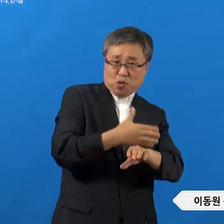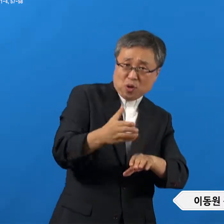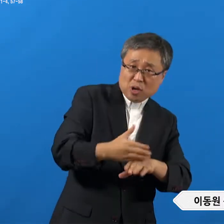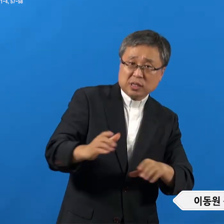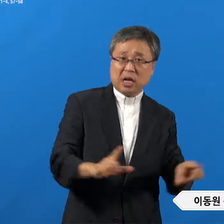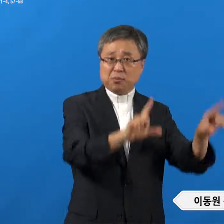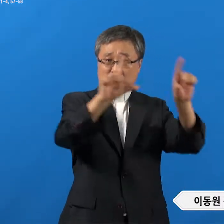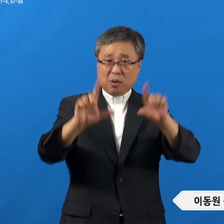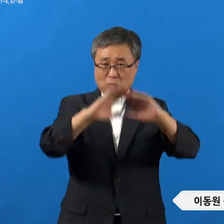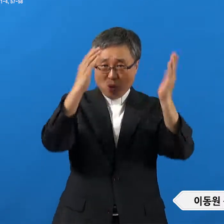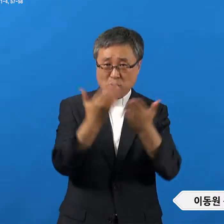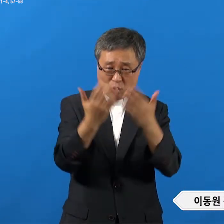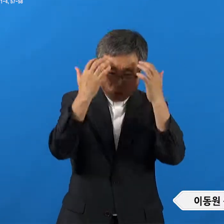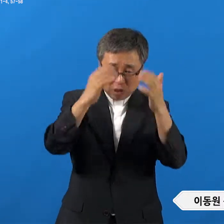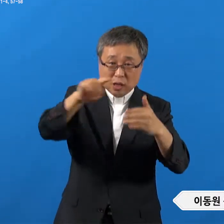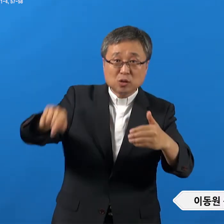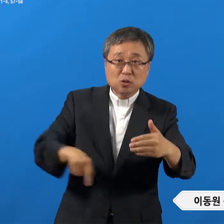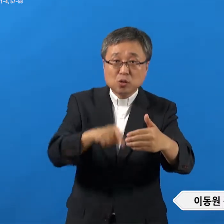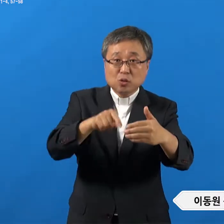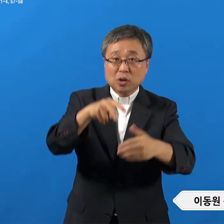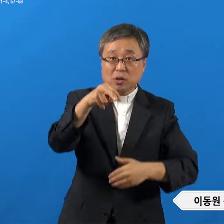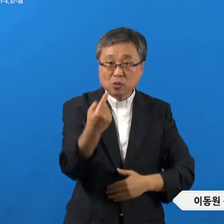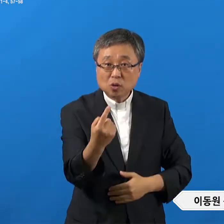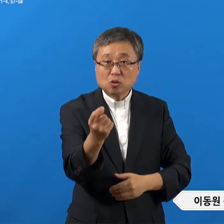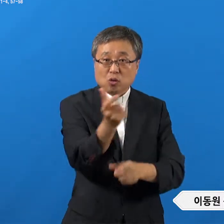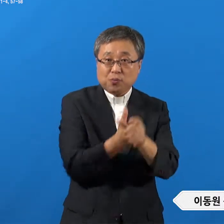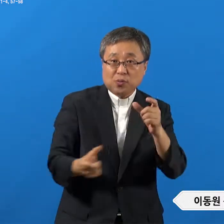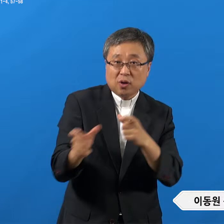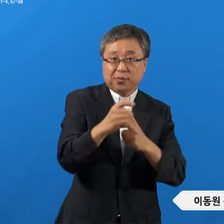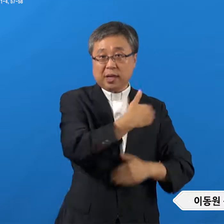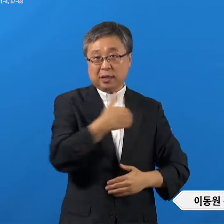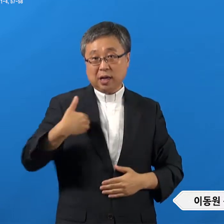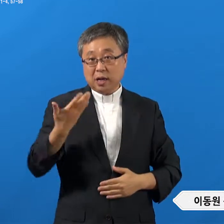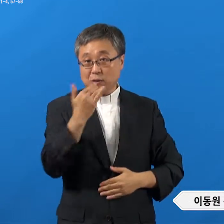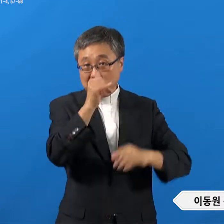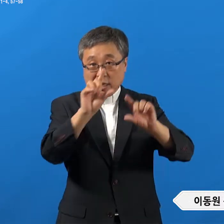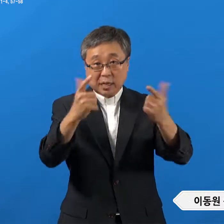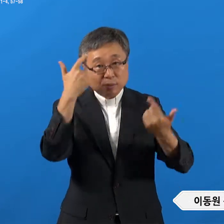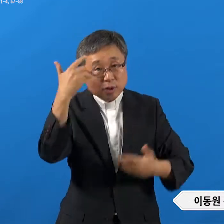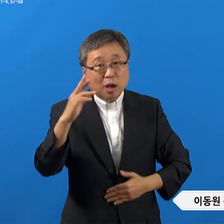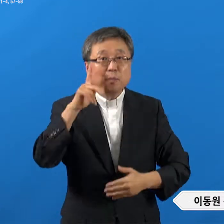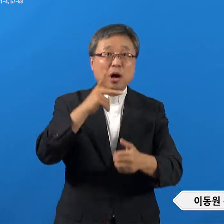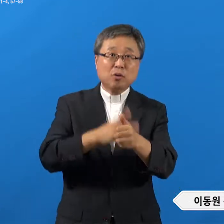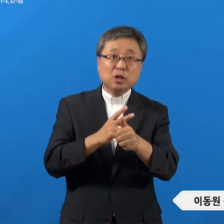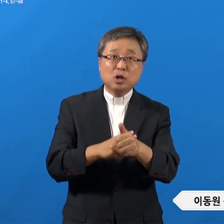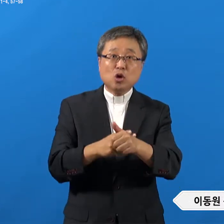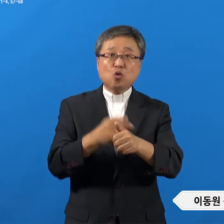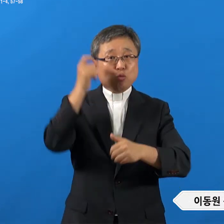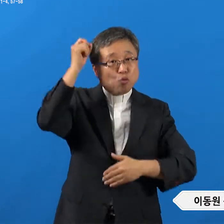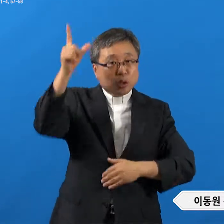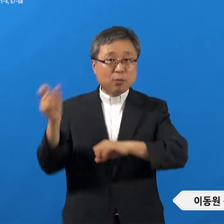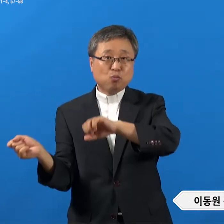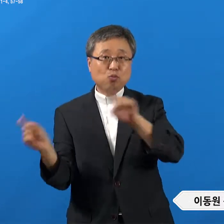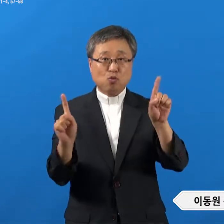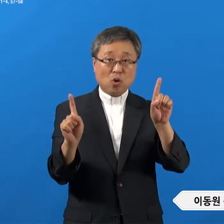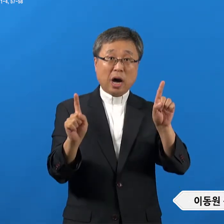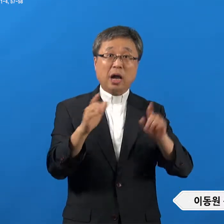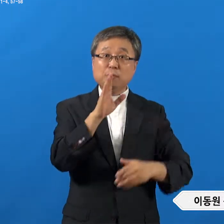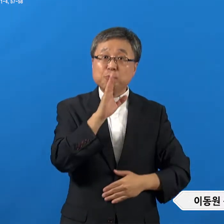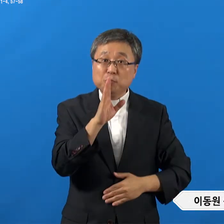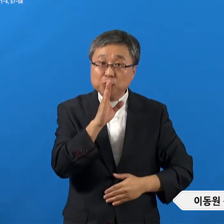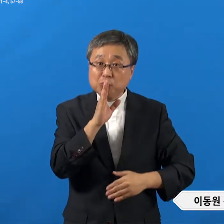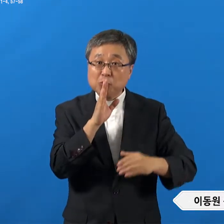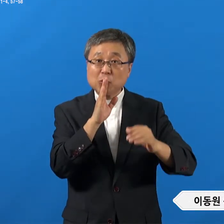모든 고난 속에서 좀 더 당당할 수가 있지 않습니까? 그래서 바울은 이 위대한 부활의 장, 고린도전서